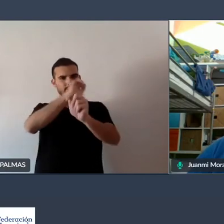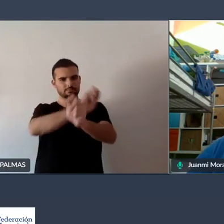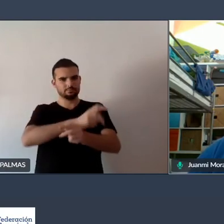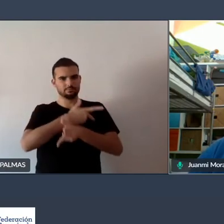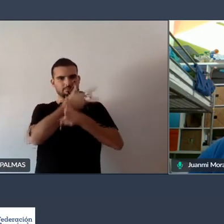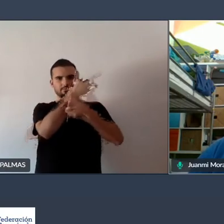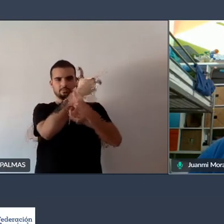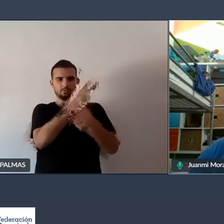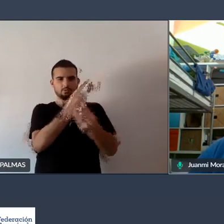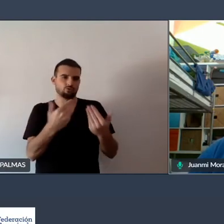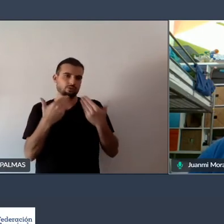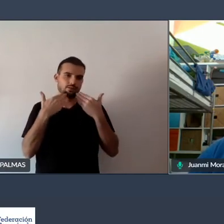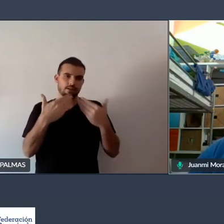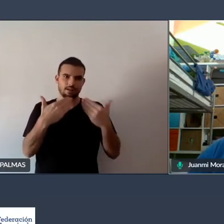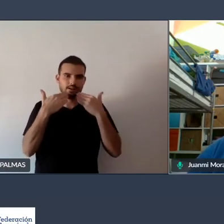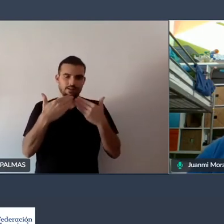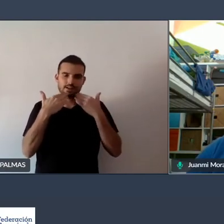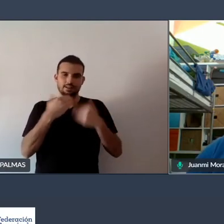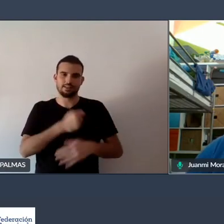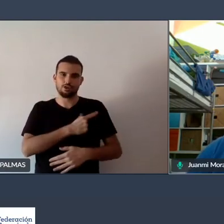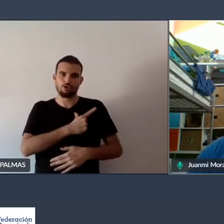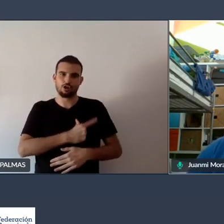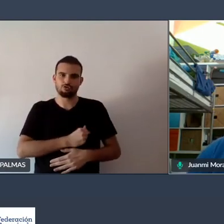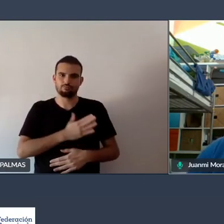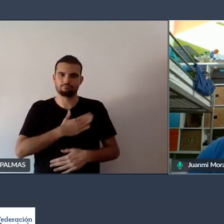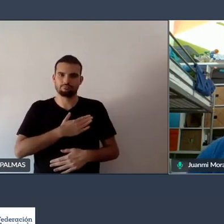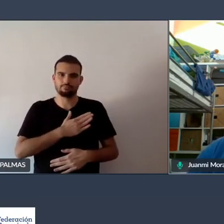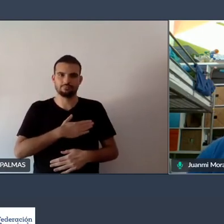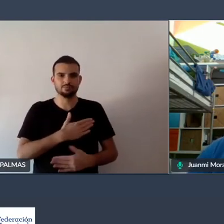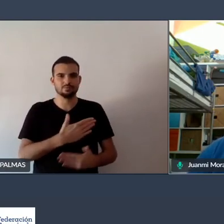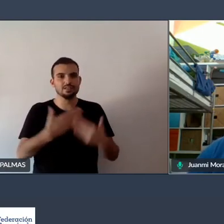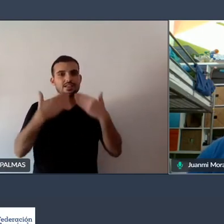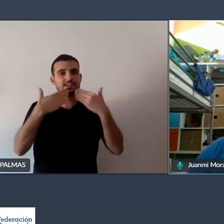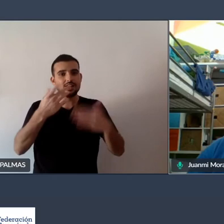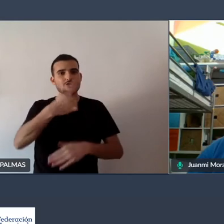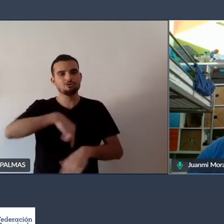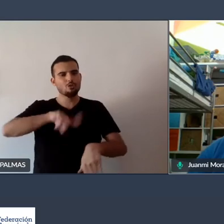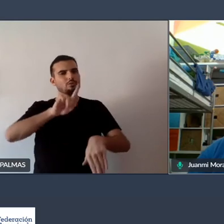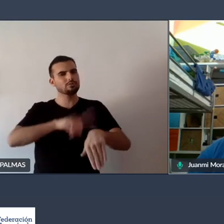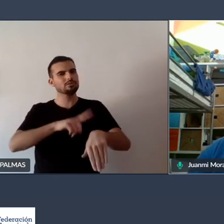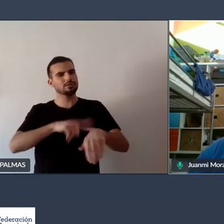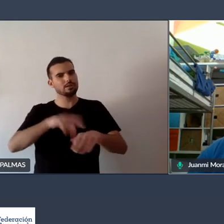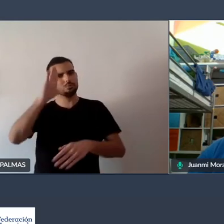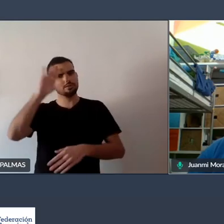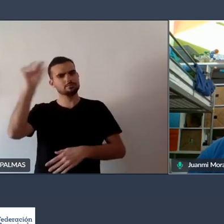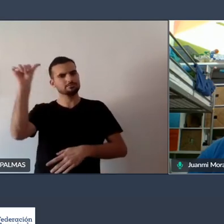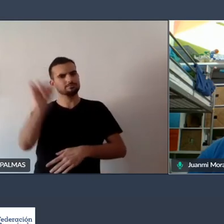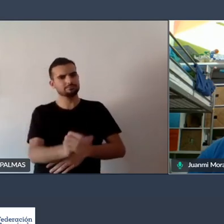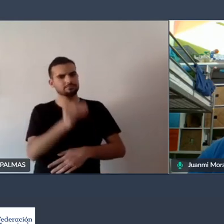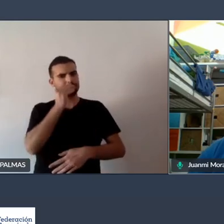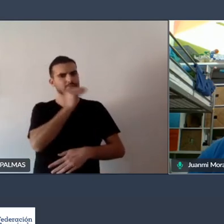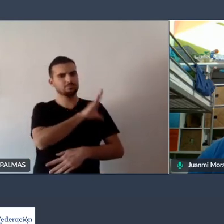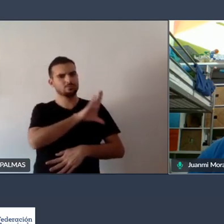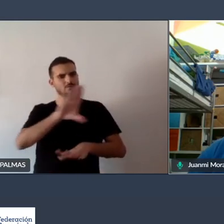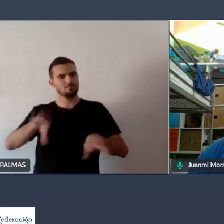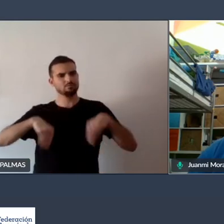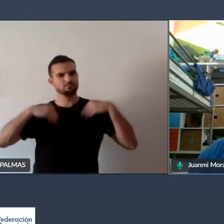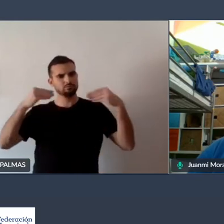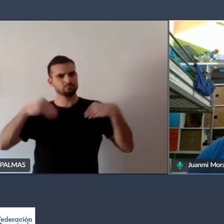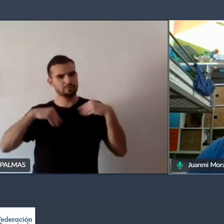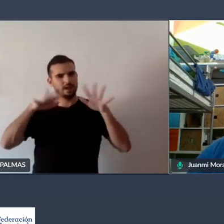agradecer, te lo agradecemos de verdad, de corazón. Hemos pasado un ratito fantástico y aprendiendo